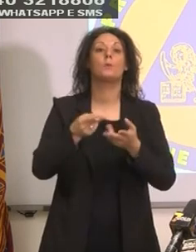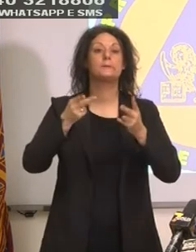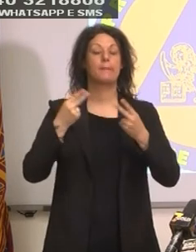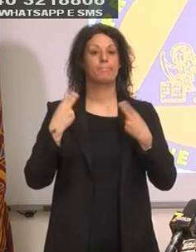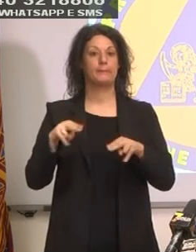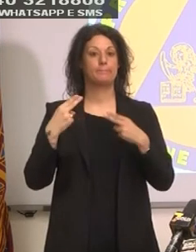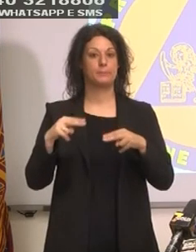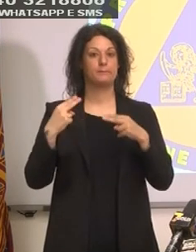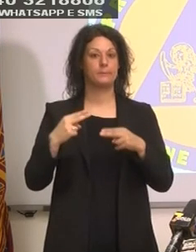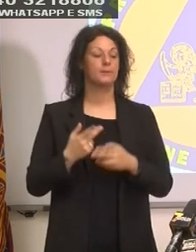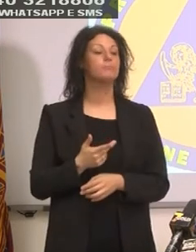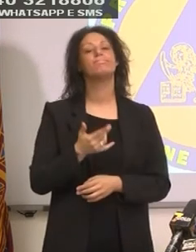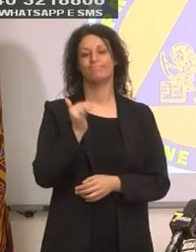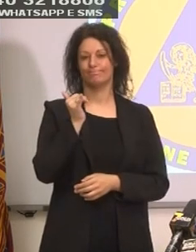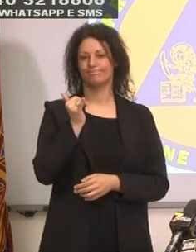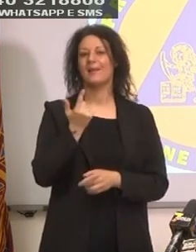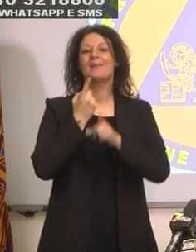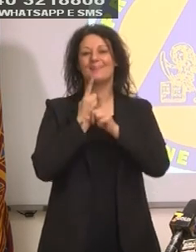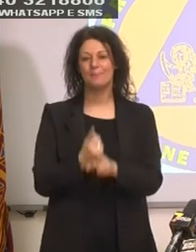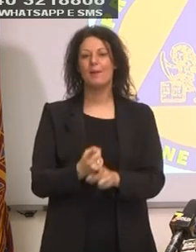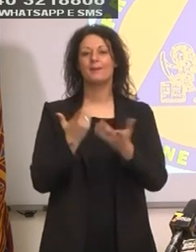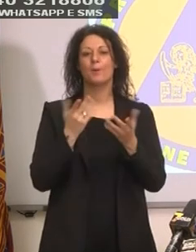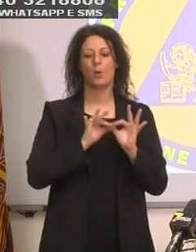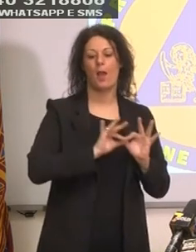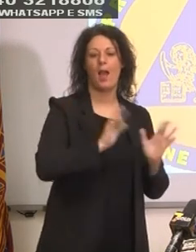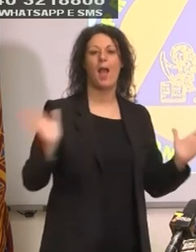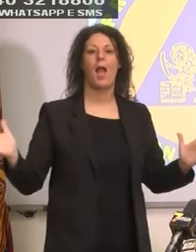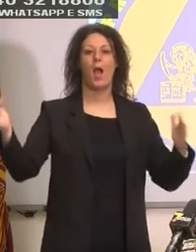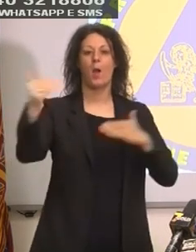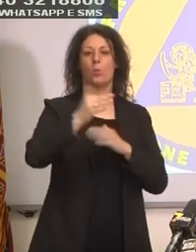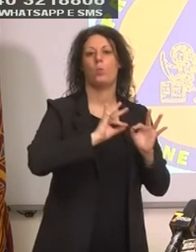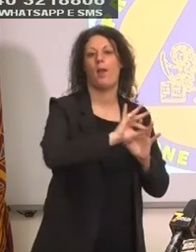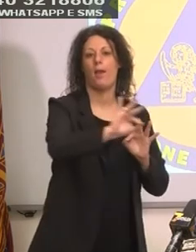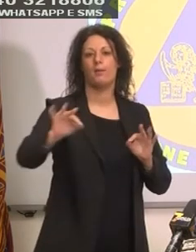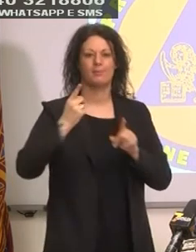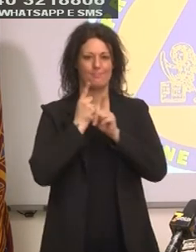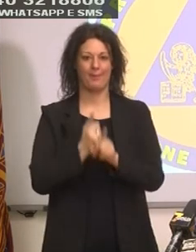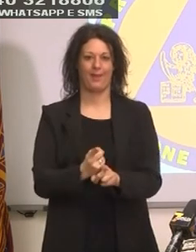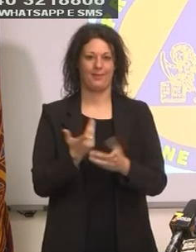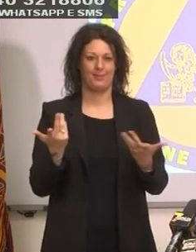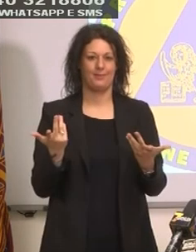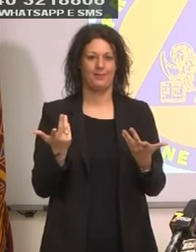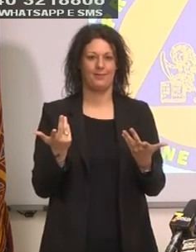base al dimensionamento dell'aula e al sovraffollamento o meno che ci sarà. Questo è un tema di